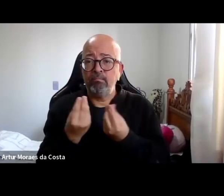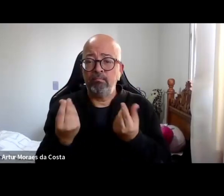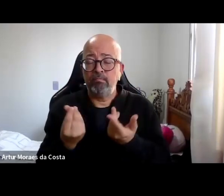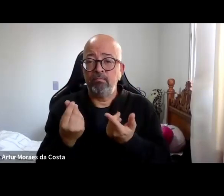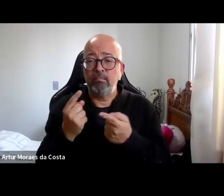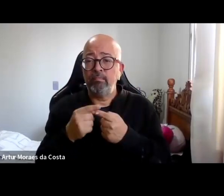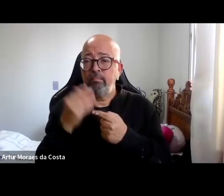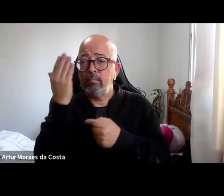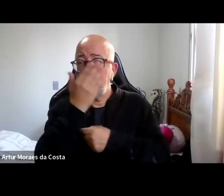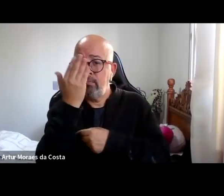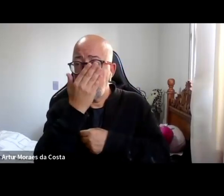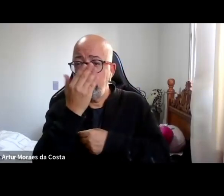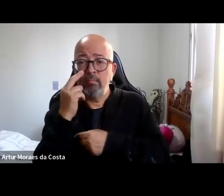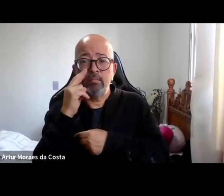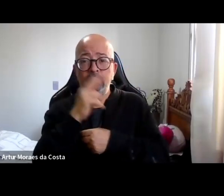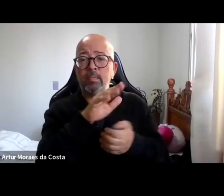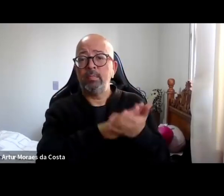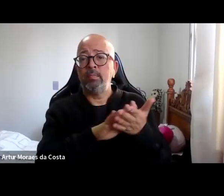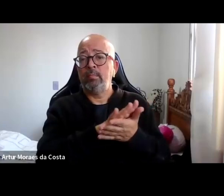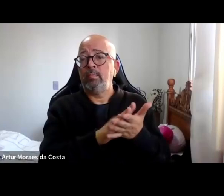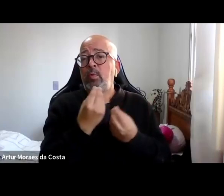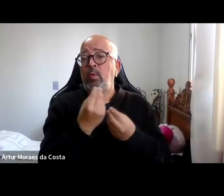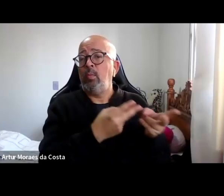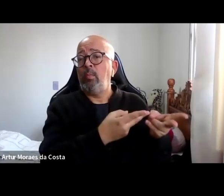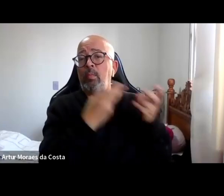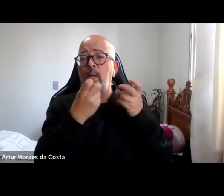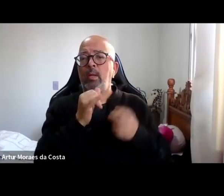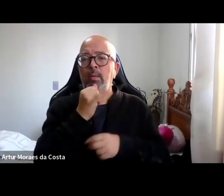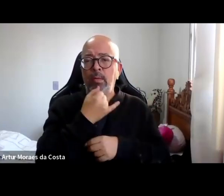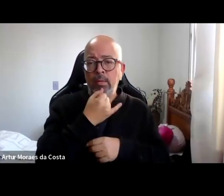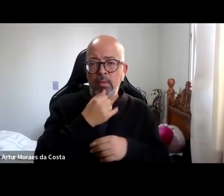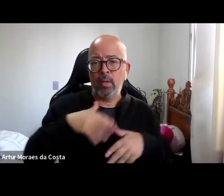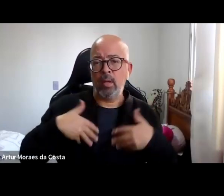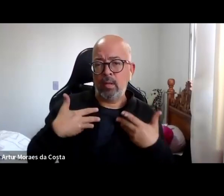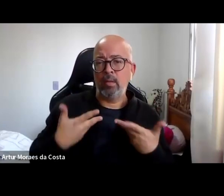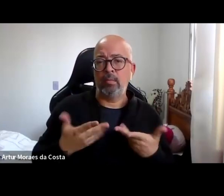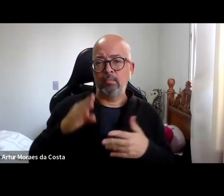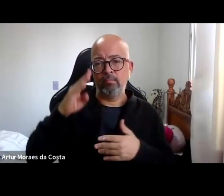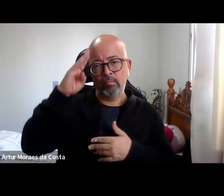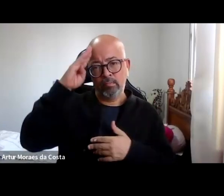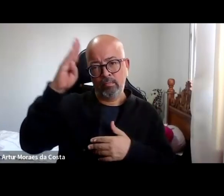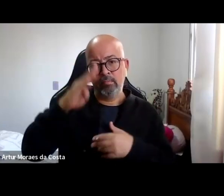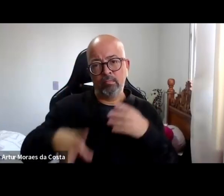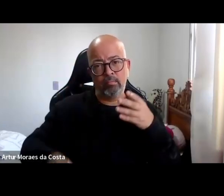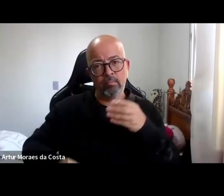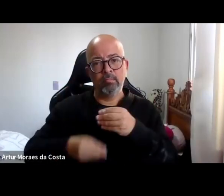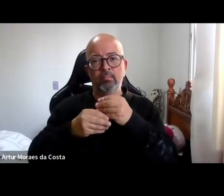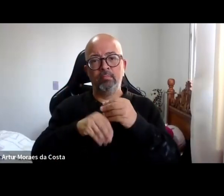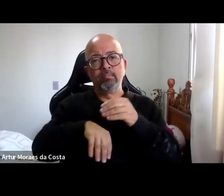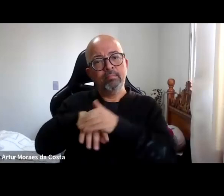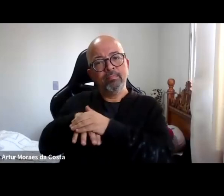condiciones por eso es fundamental incorporar esta información en una buena